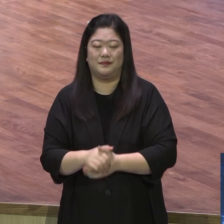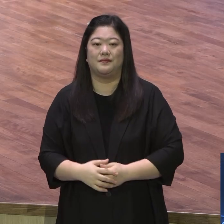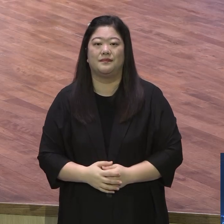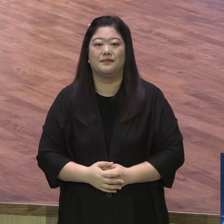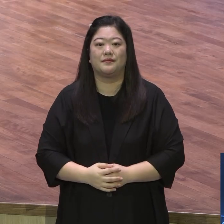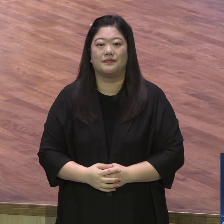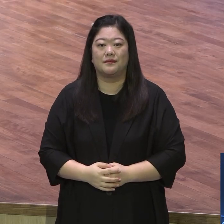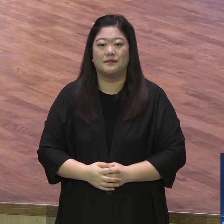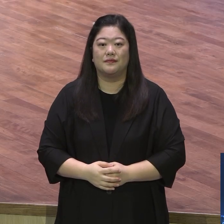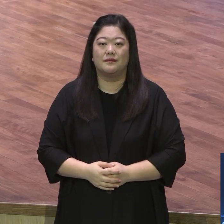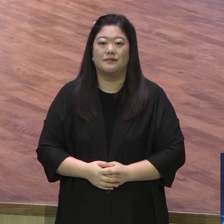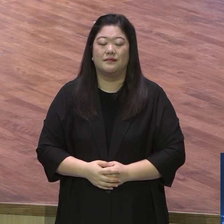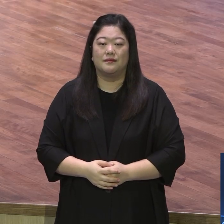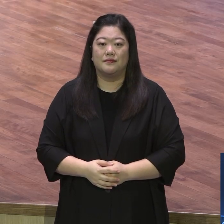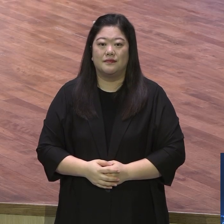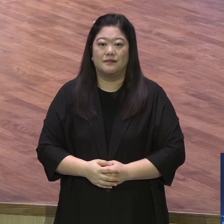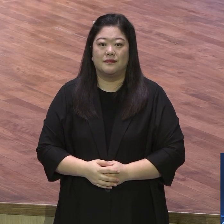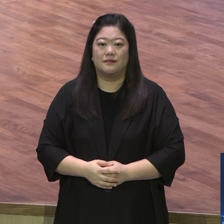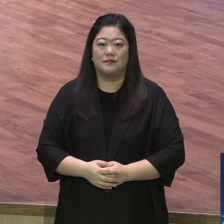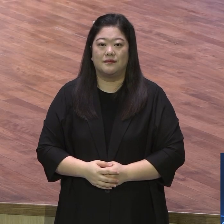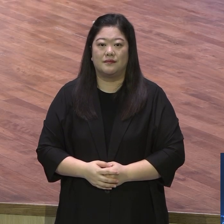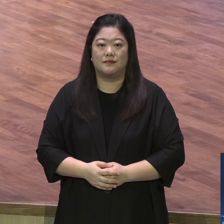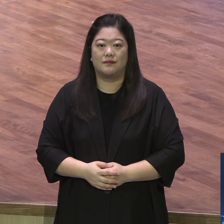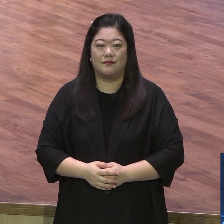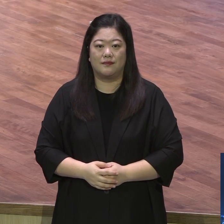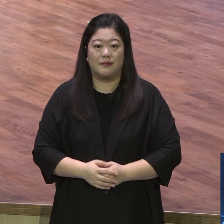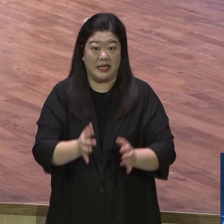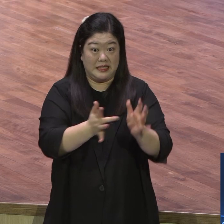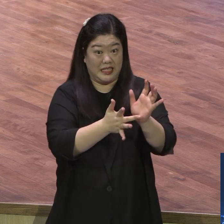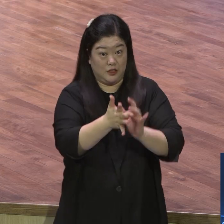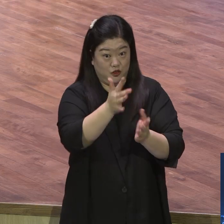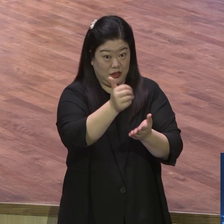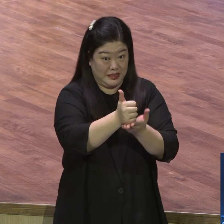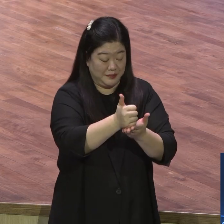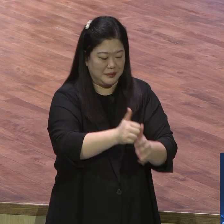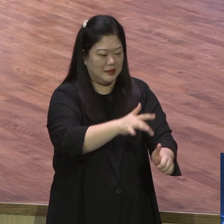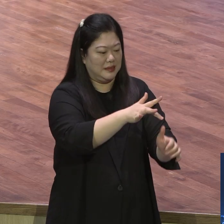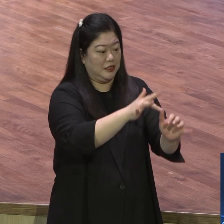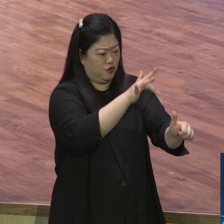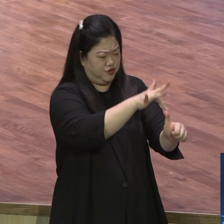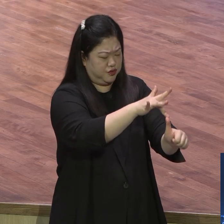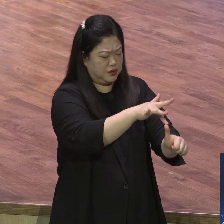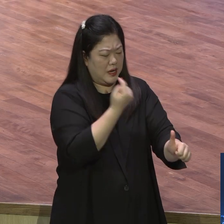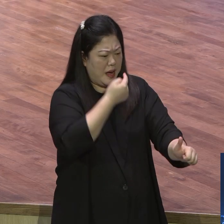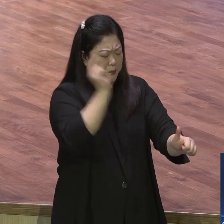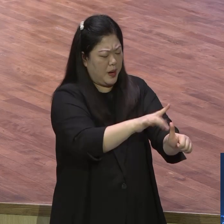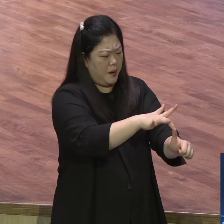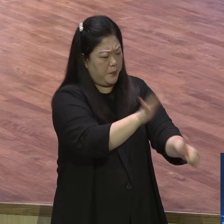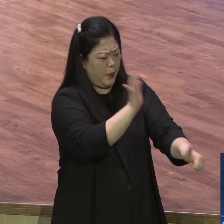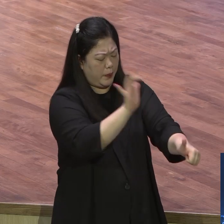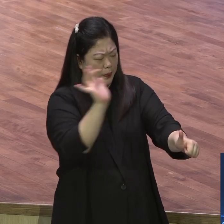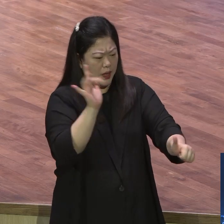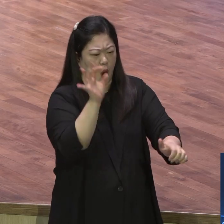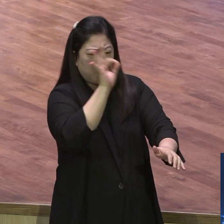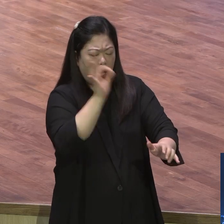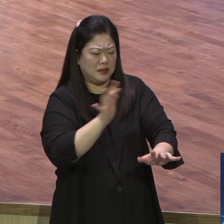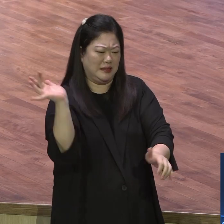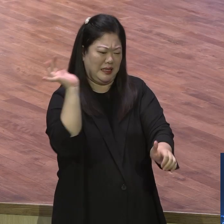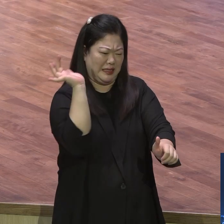예수님께서 귀신을 내어 쫓으시고 다시 배를 타고 본